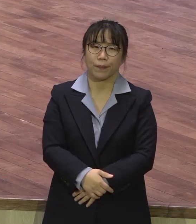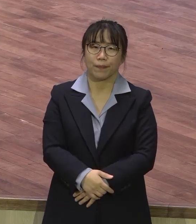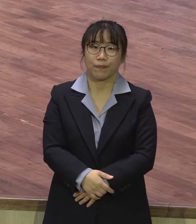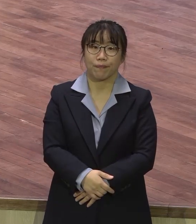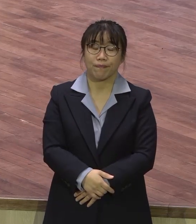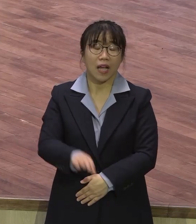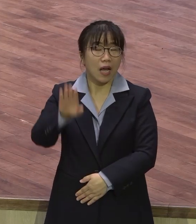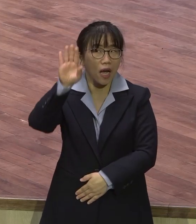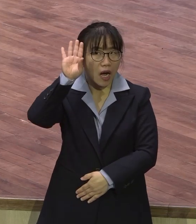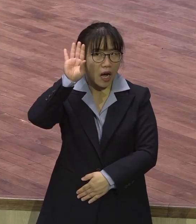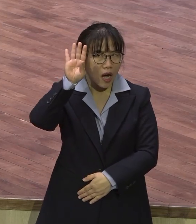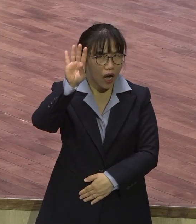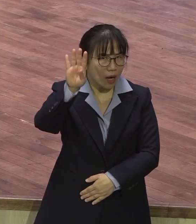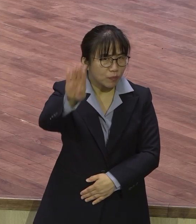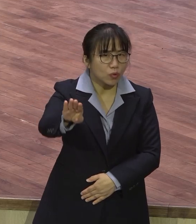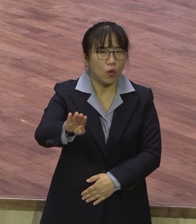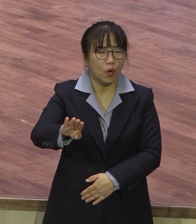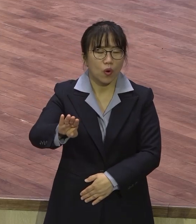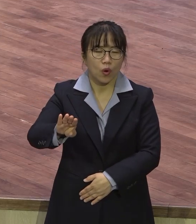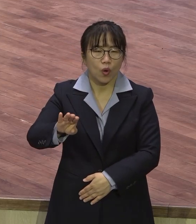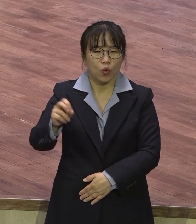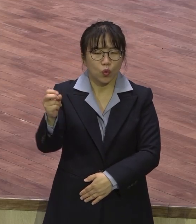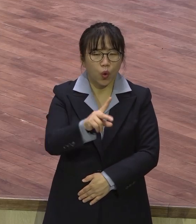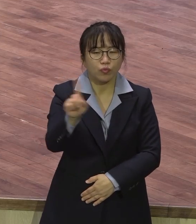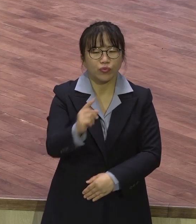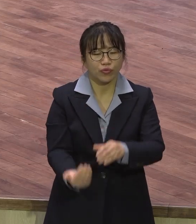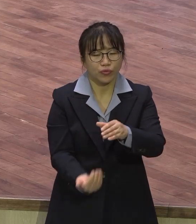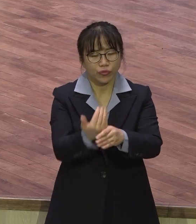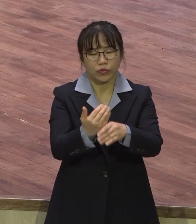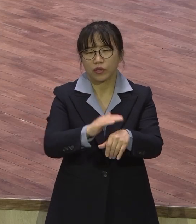앞으로 어떤 바이러스가 또 와서 또